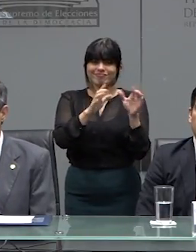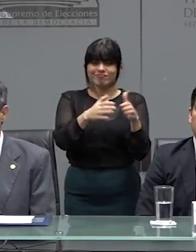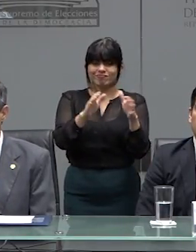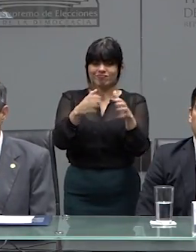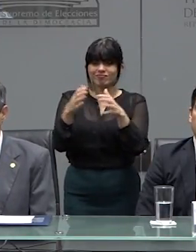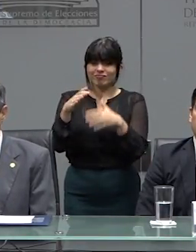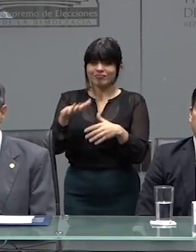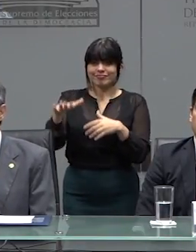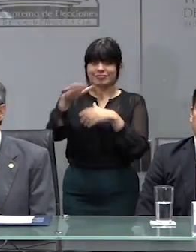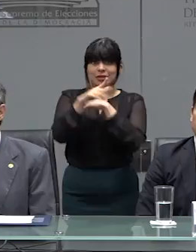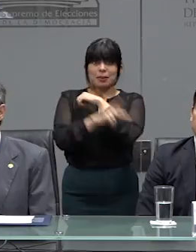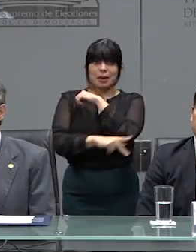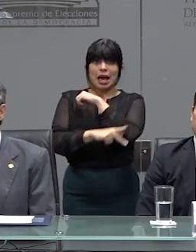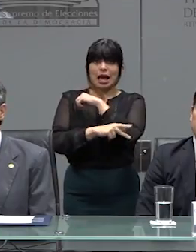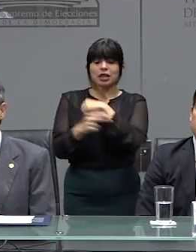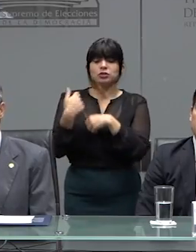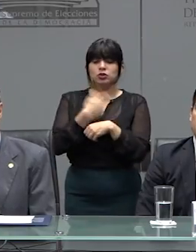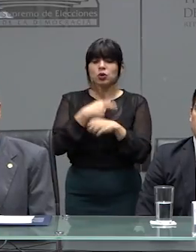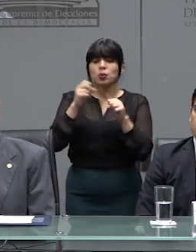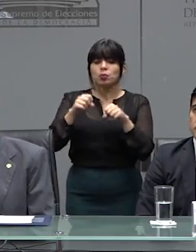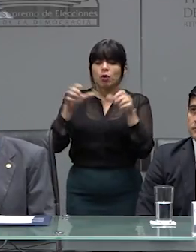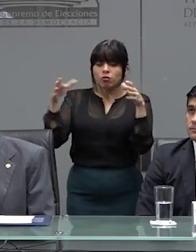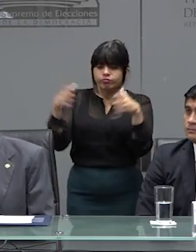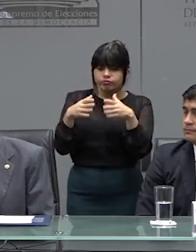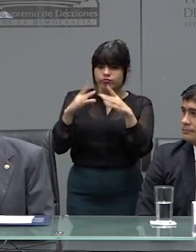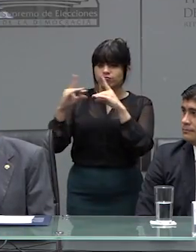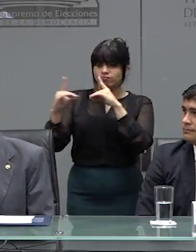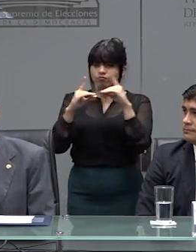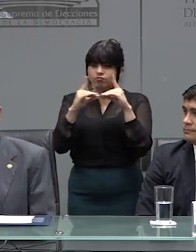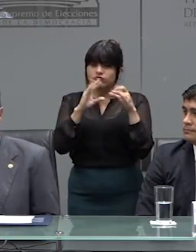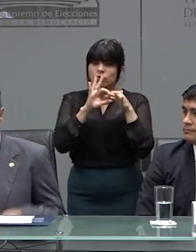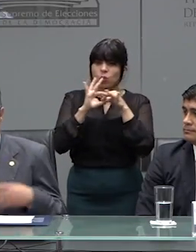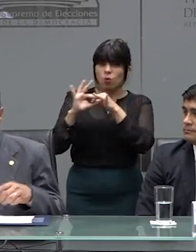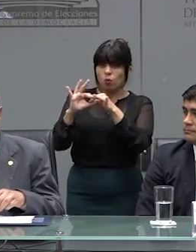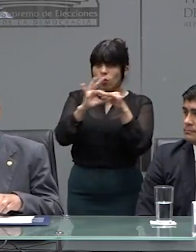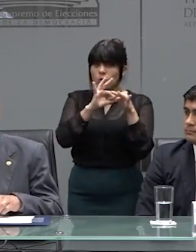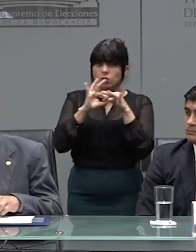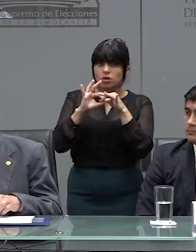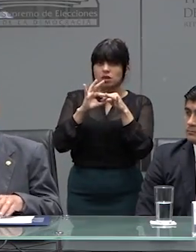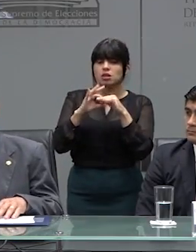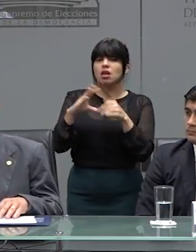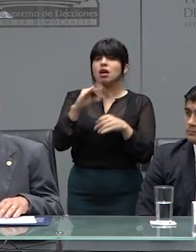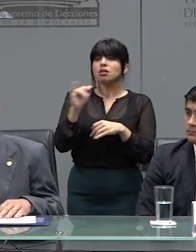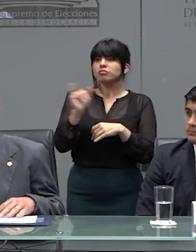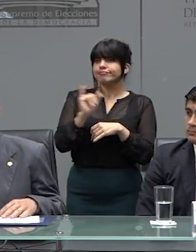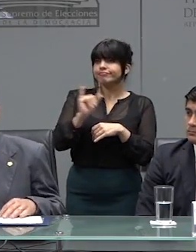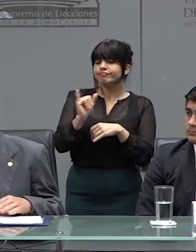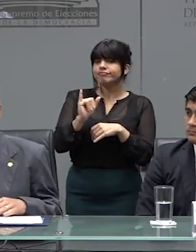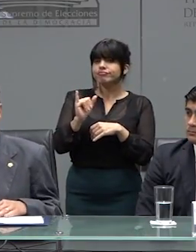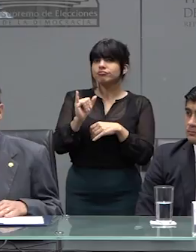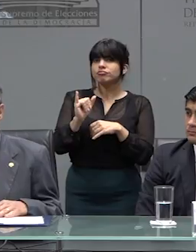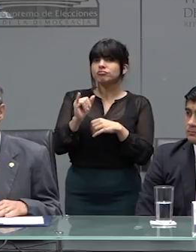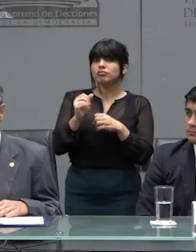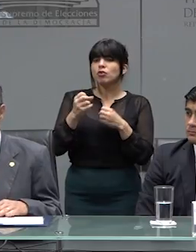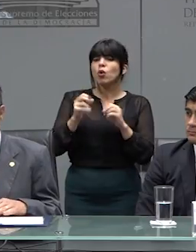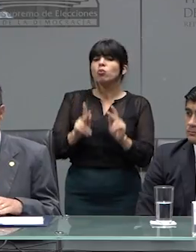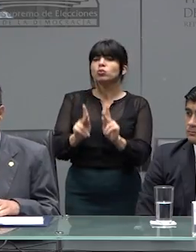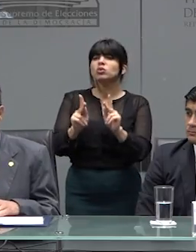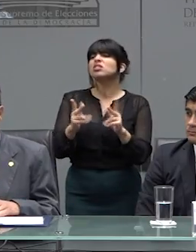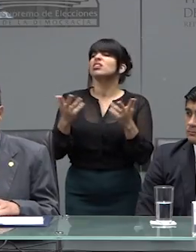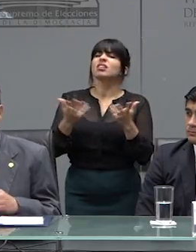del Estado, pues tener un espacio de diálogo, de coordinación y de